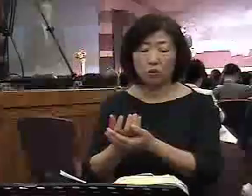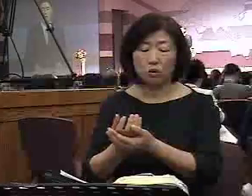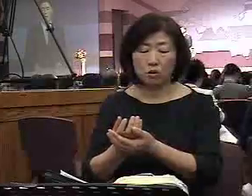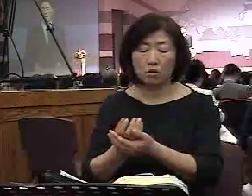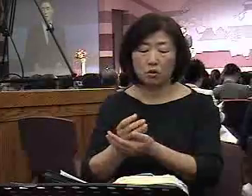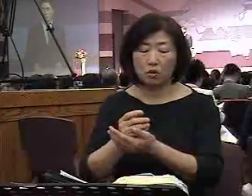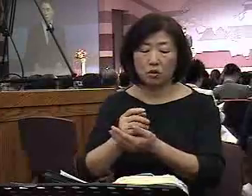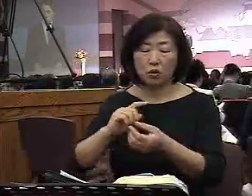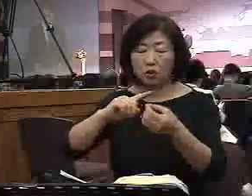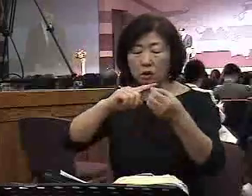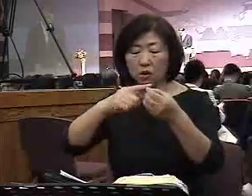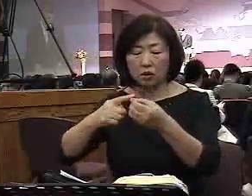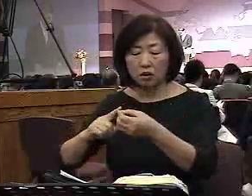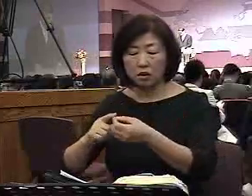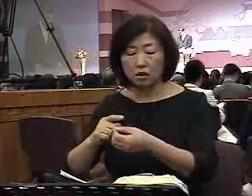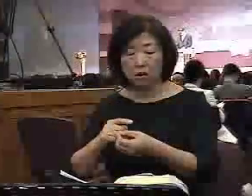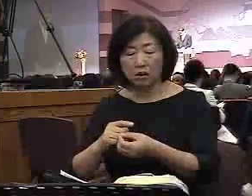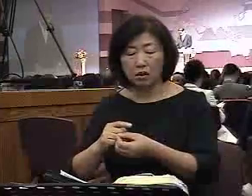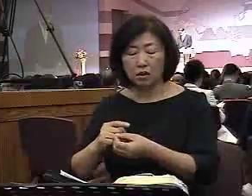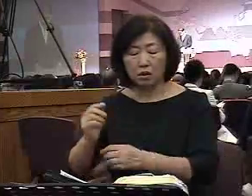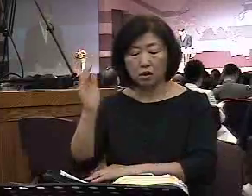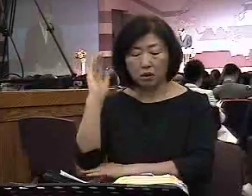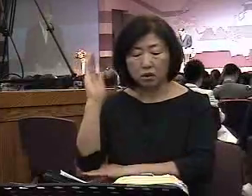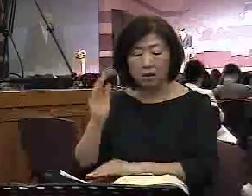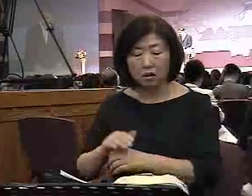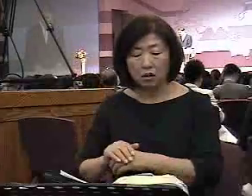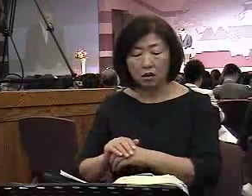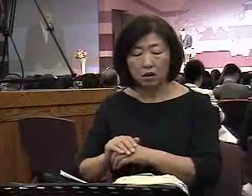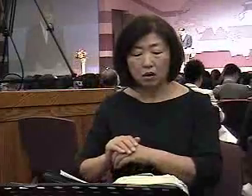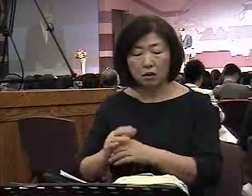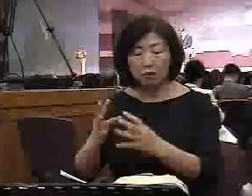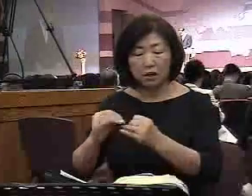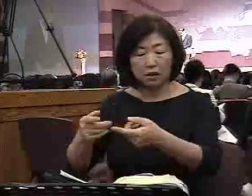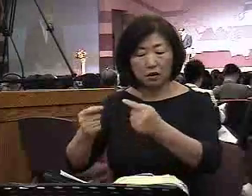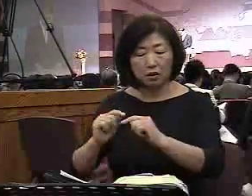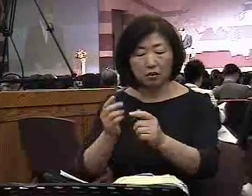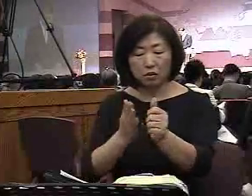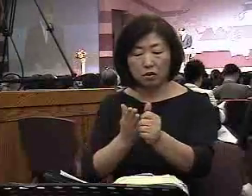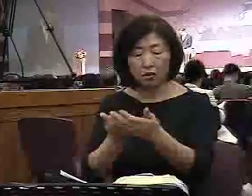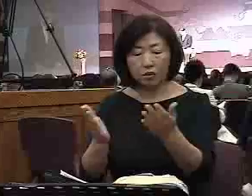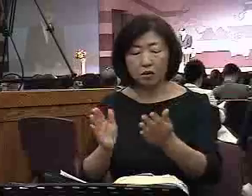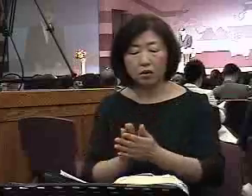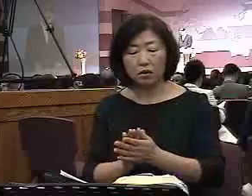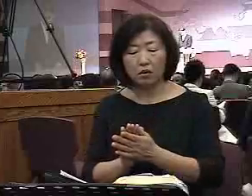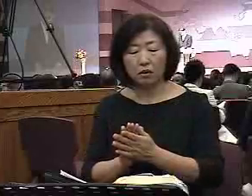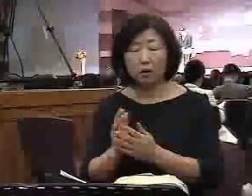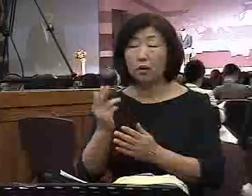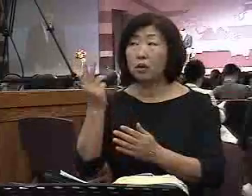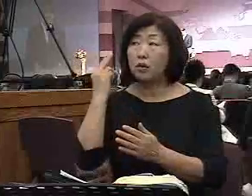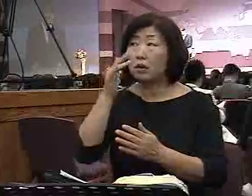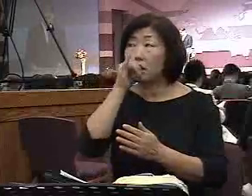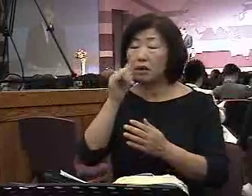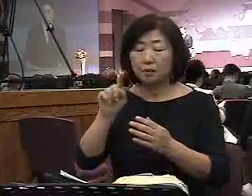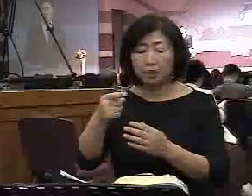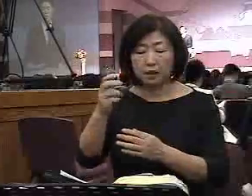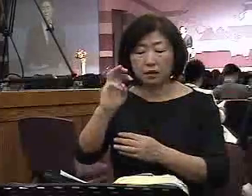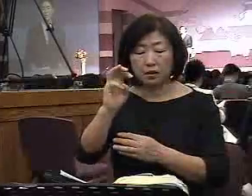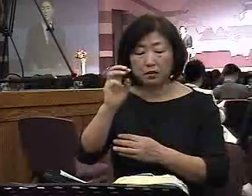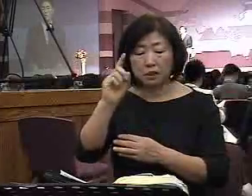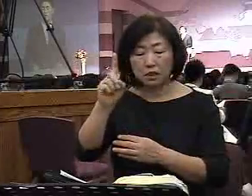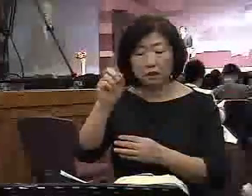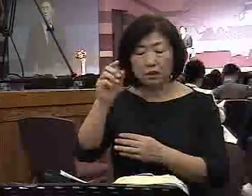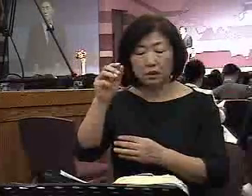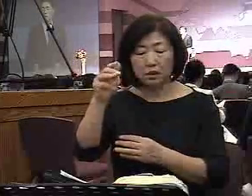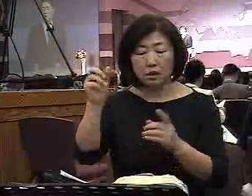기회에 언어에 능통하신 분들 많은 참여를 부탁드립니다. 지난주에 있었던 130일자